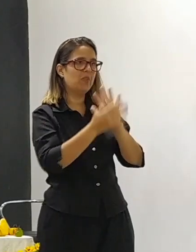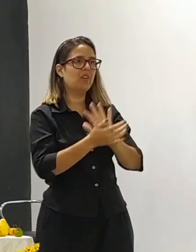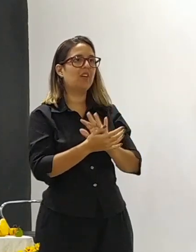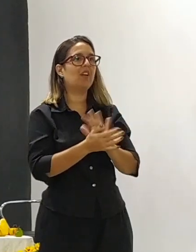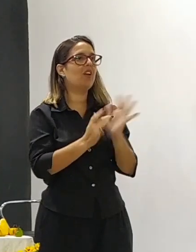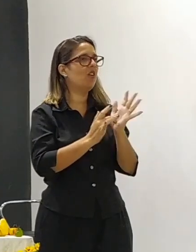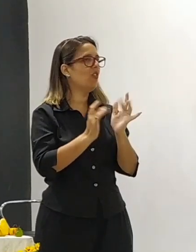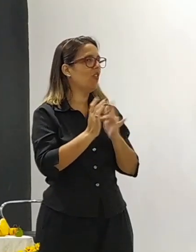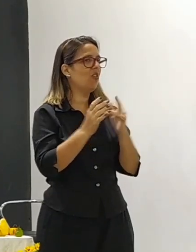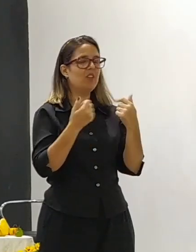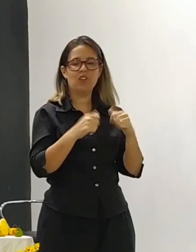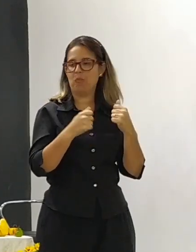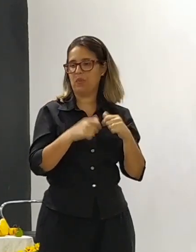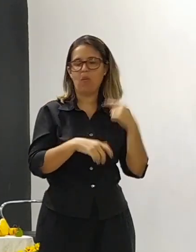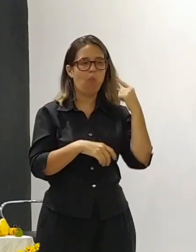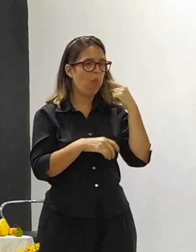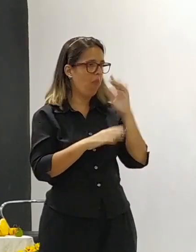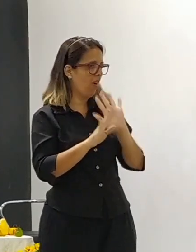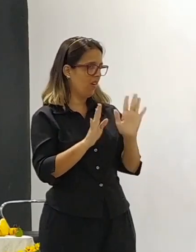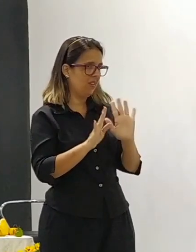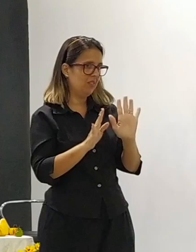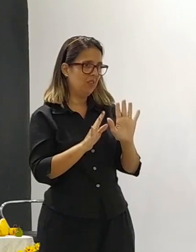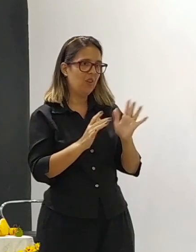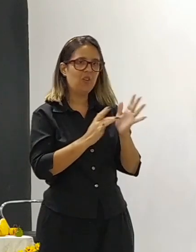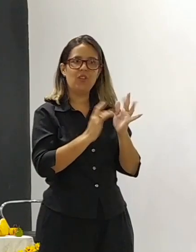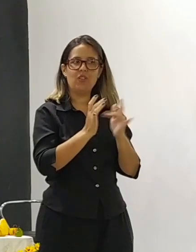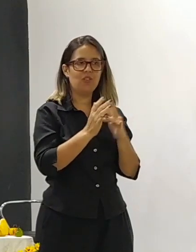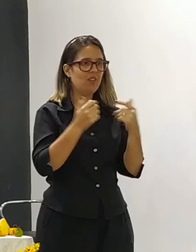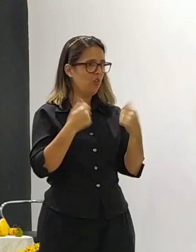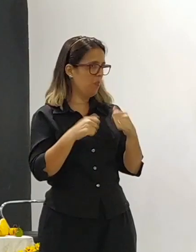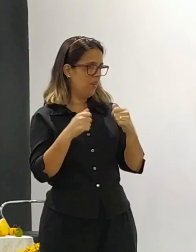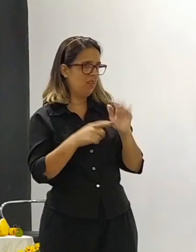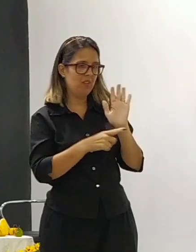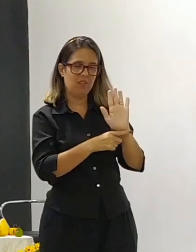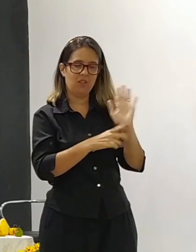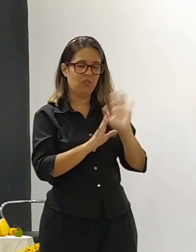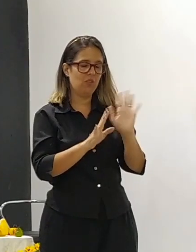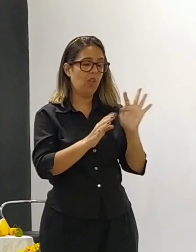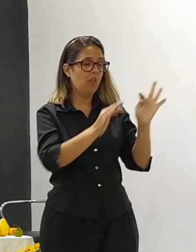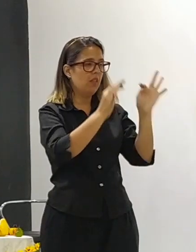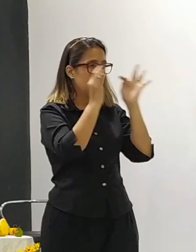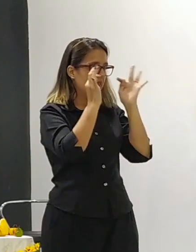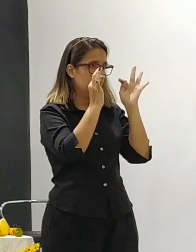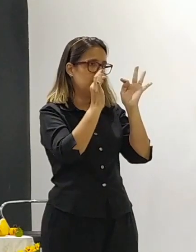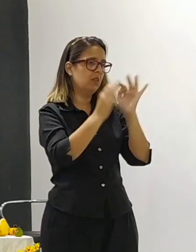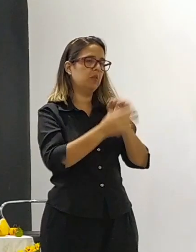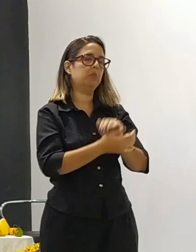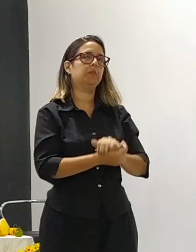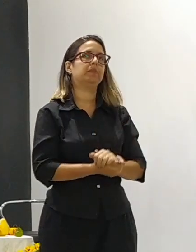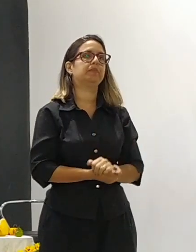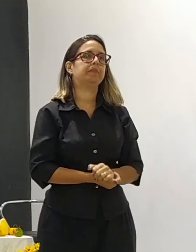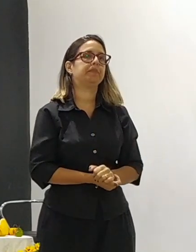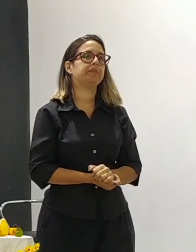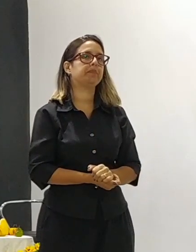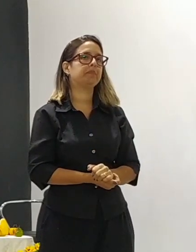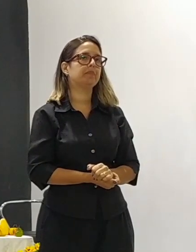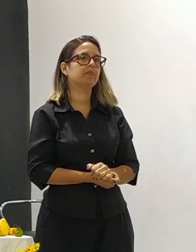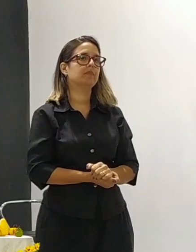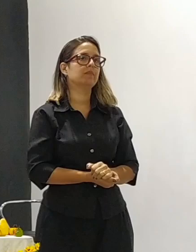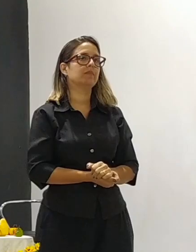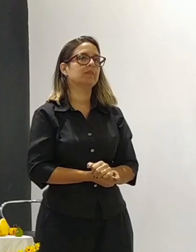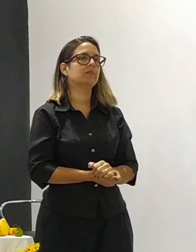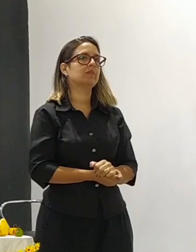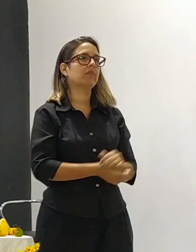de advogado, não precisa de ninguém para defender ele, é para ser testemunha. Testemunha é aquele